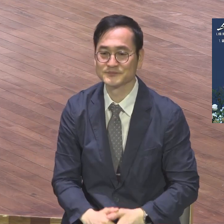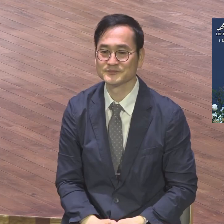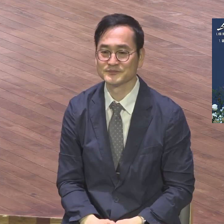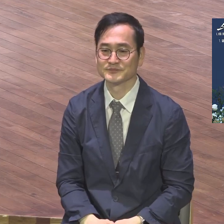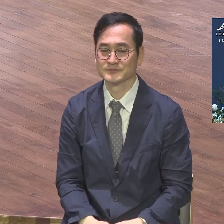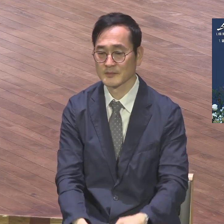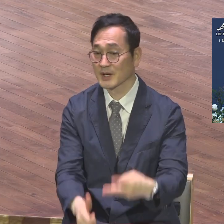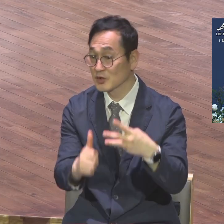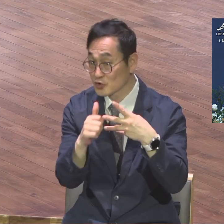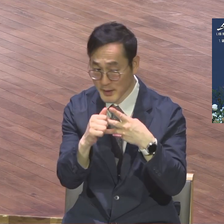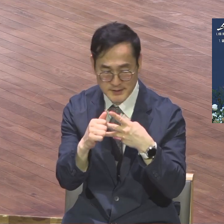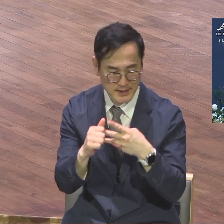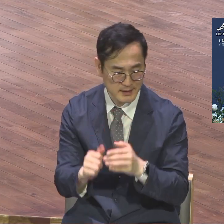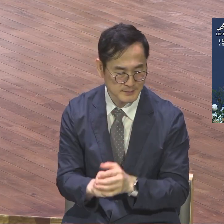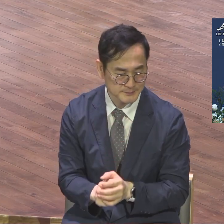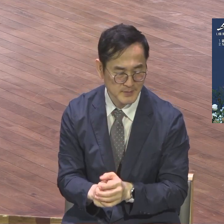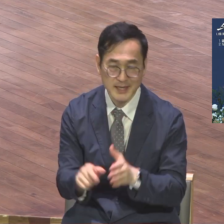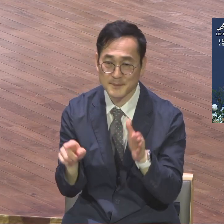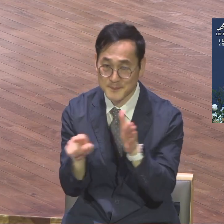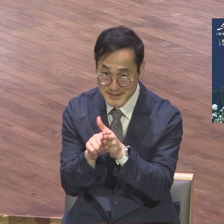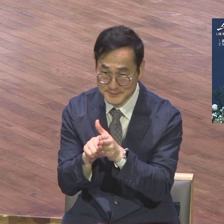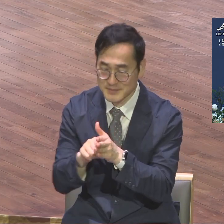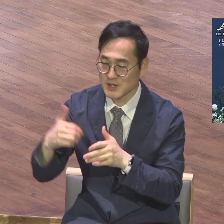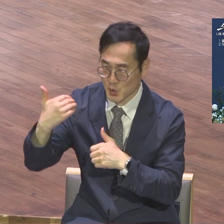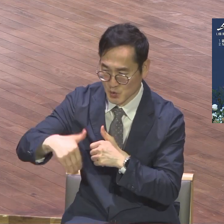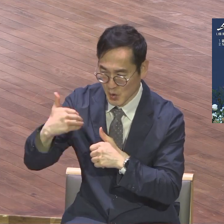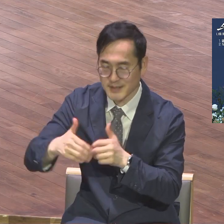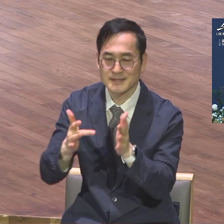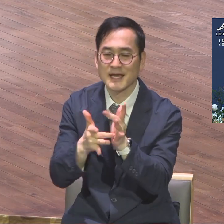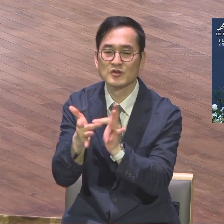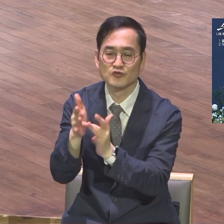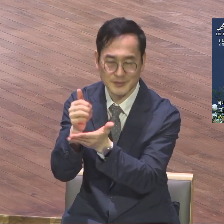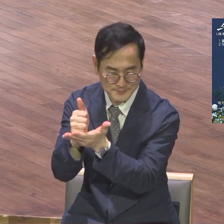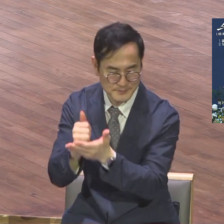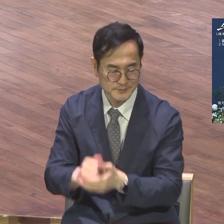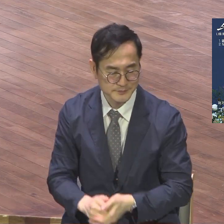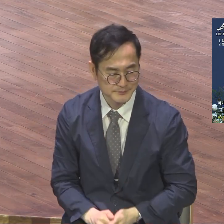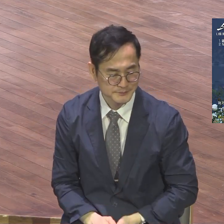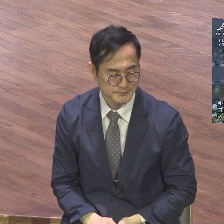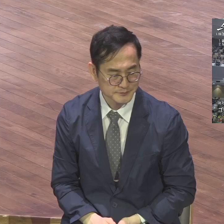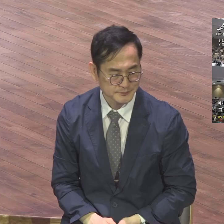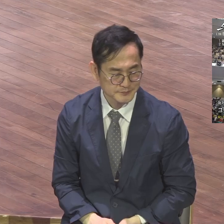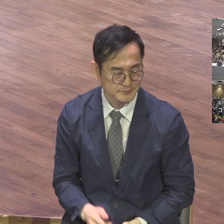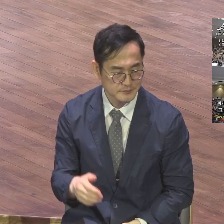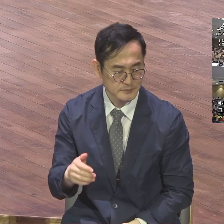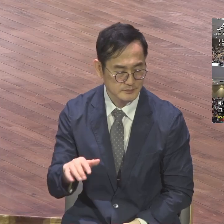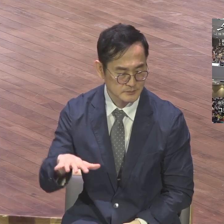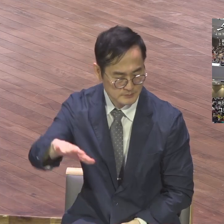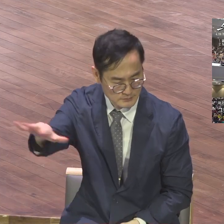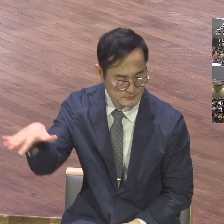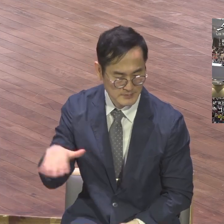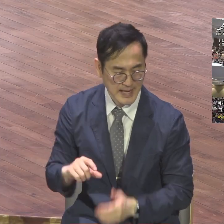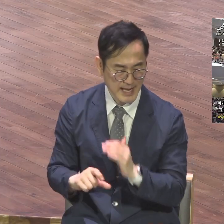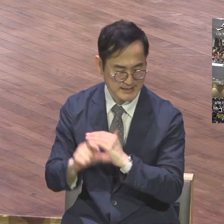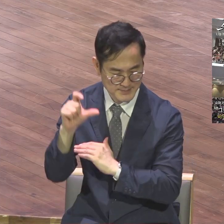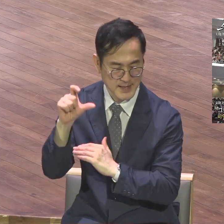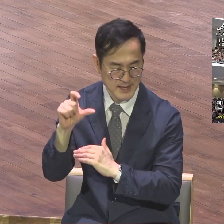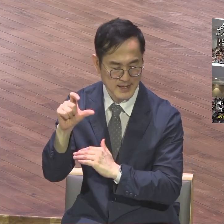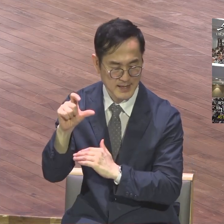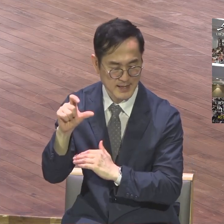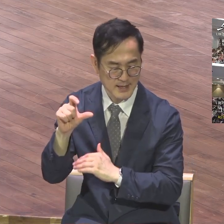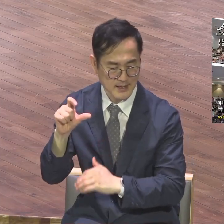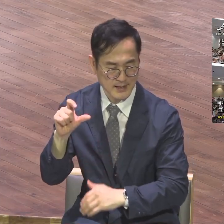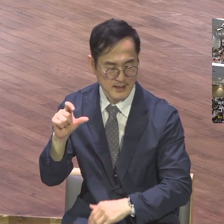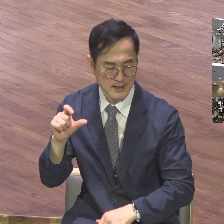번째로 믿음을 요청하신 예수님이 있습니다. 20절을 봅니다. 그들이 아침에 지나갈